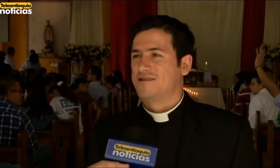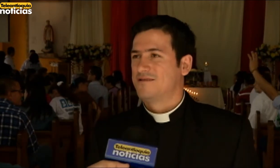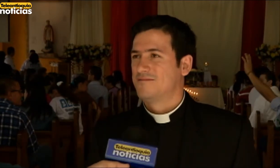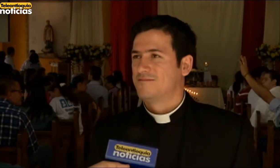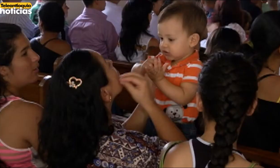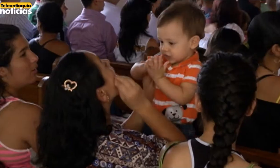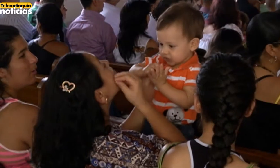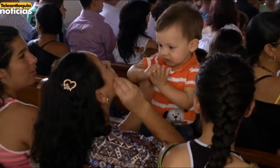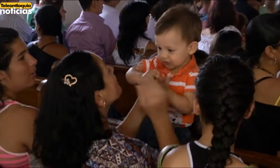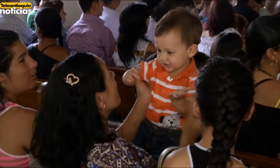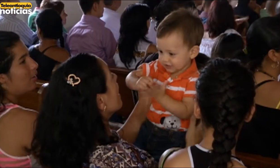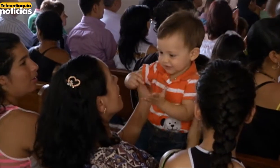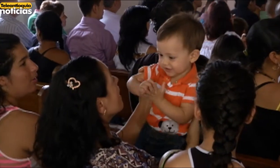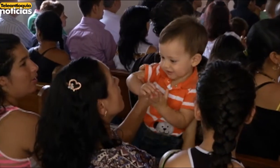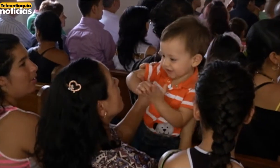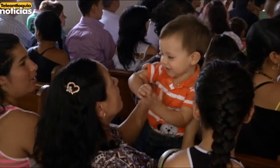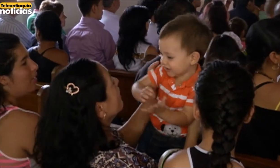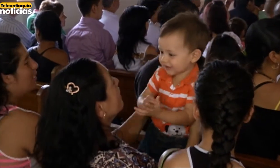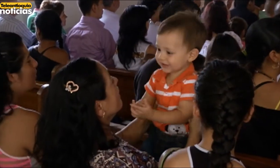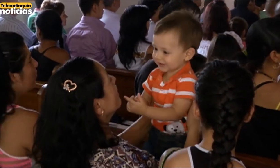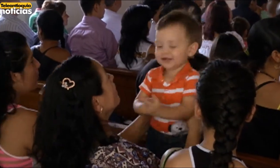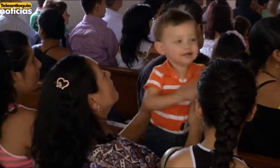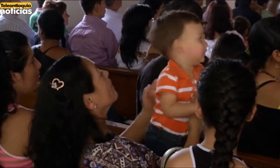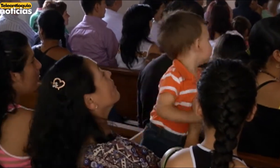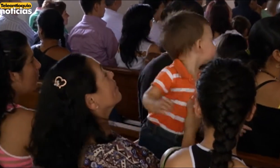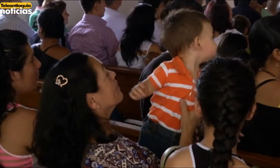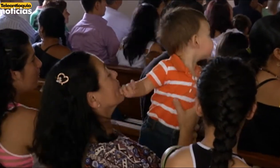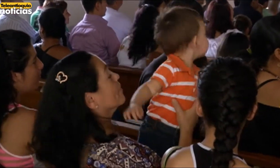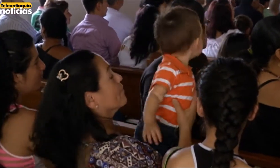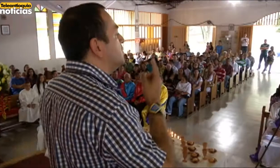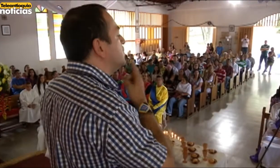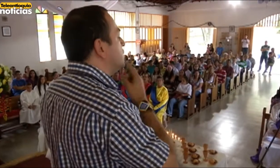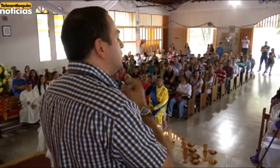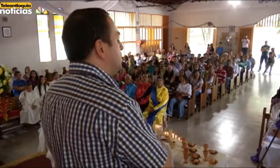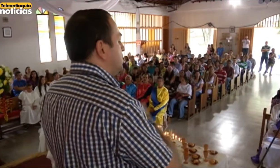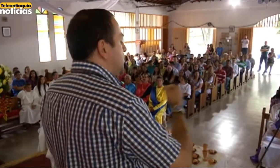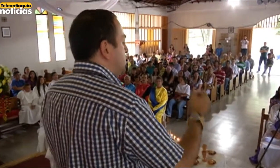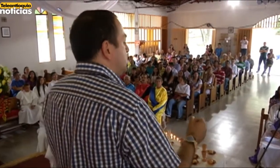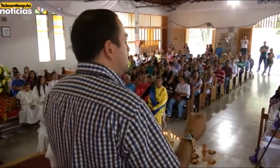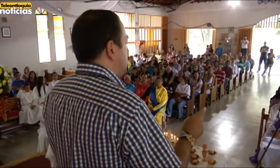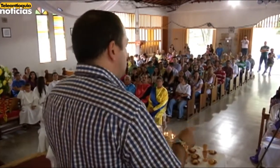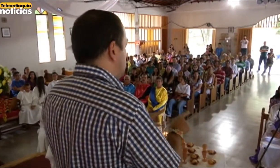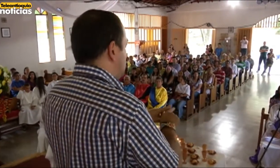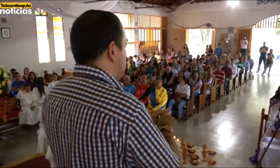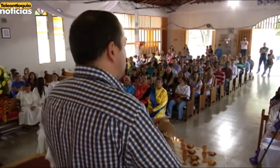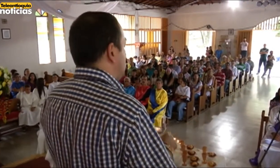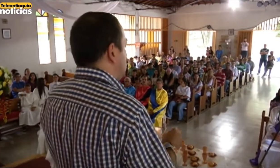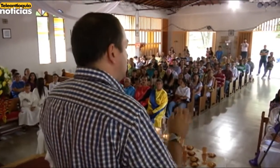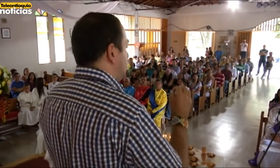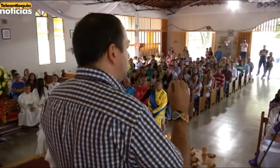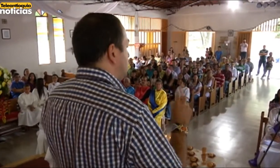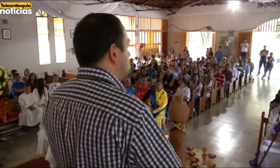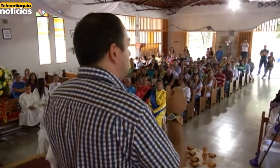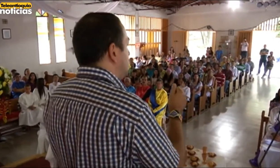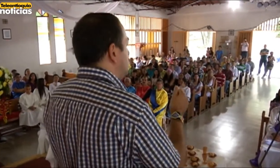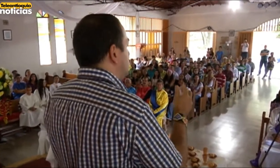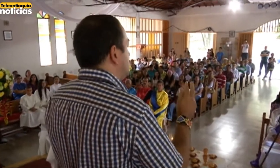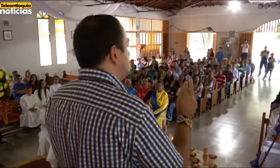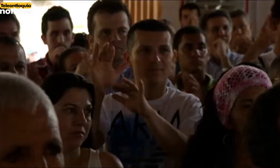la semana santa para sordos solo se realiza en medellín el sacerdote jackson espera que se replique en todo el país para que la comunidad pueda